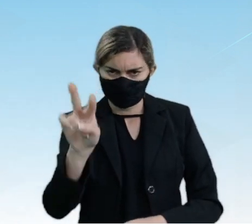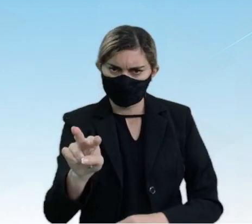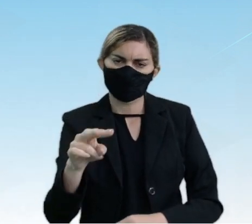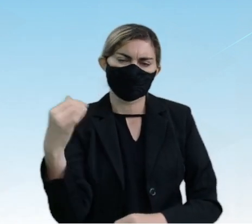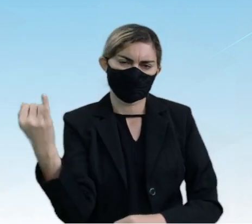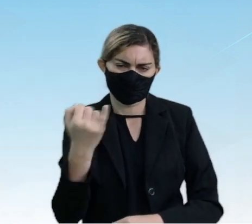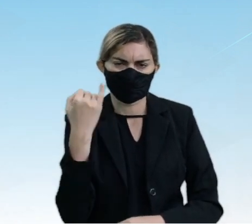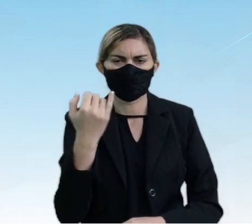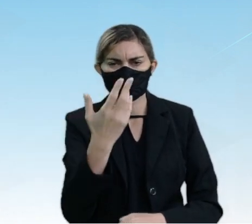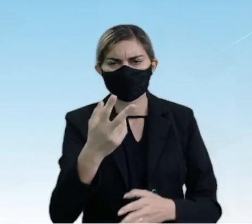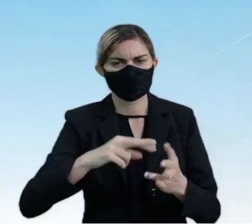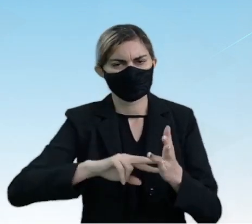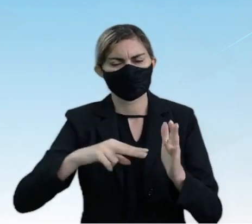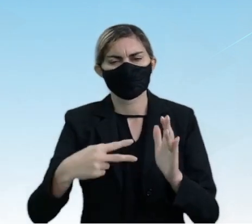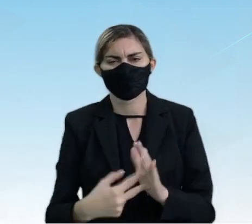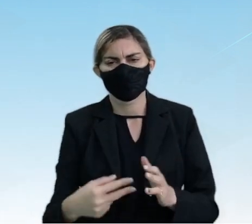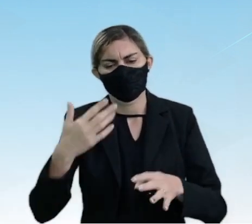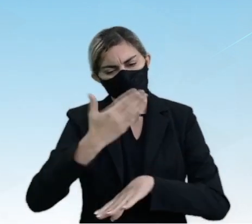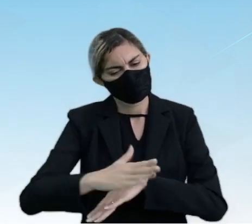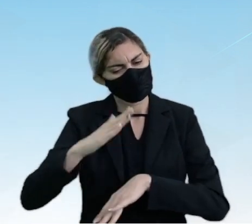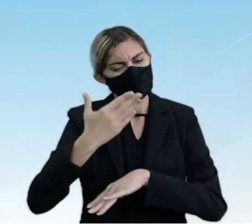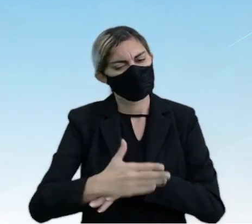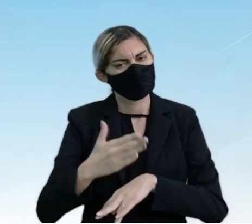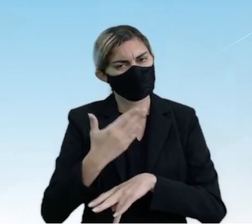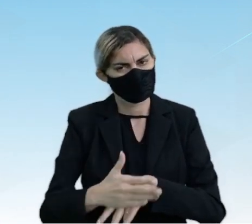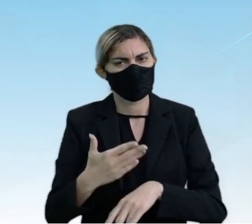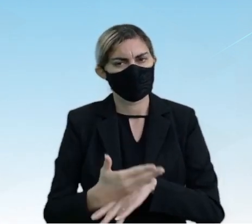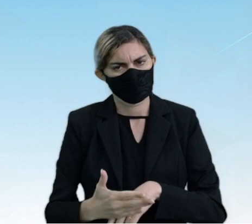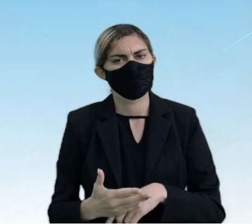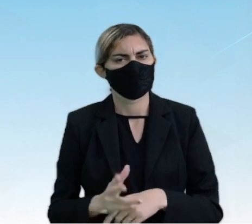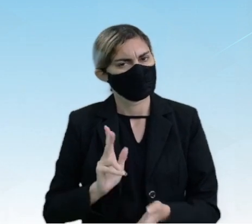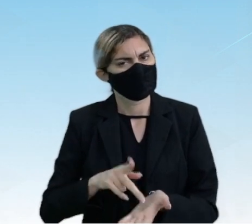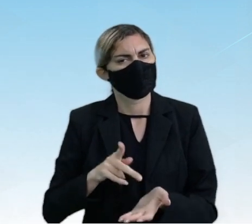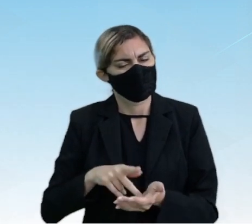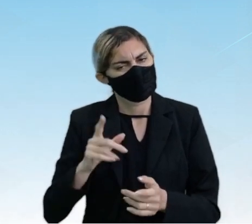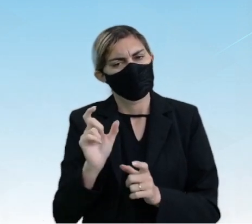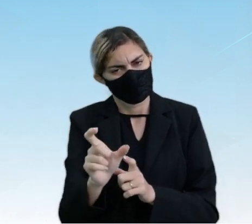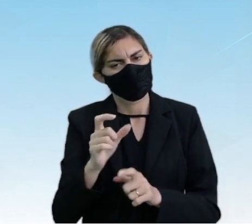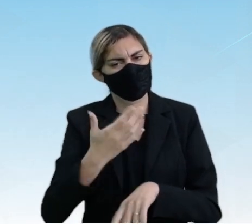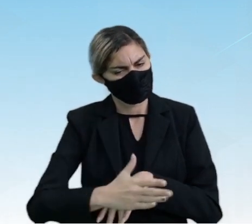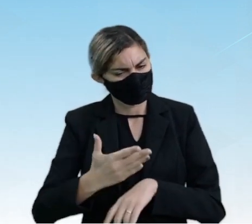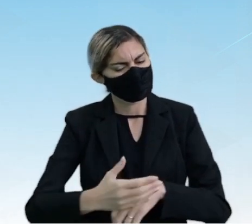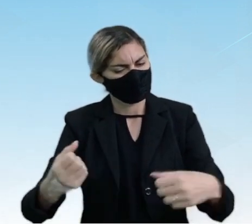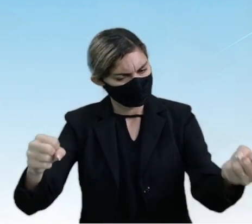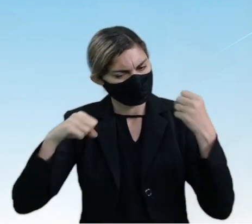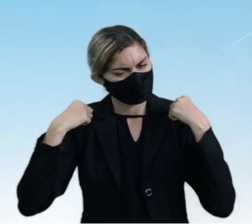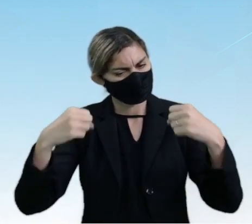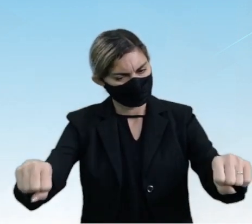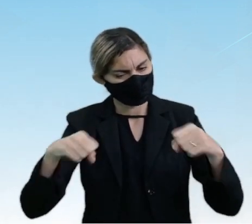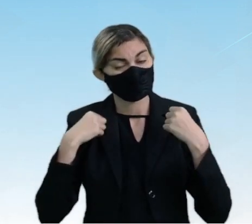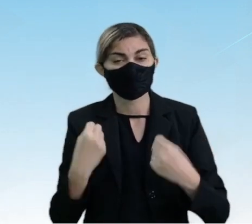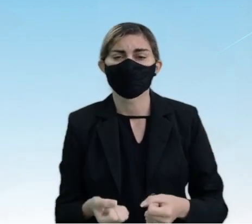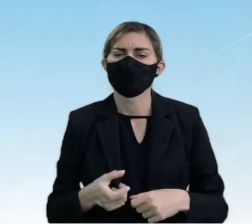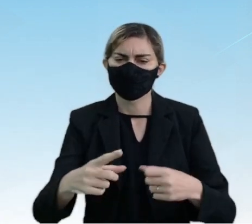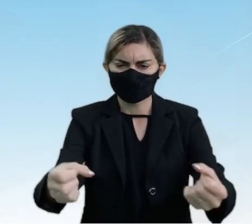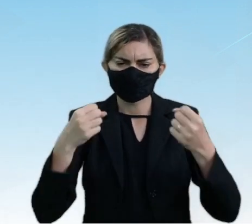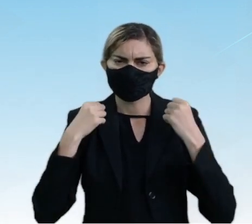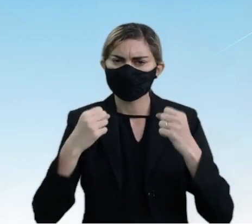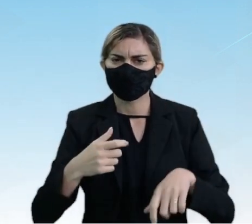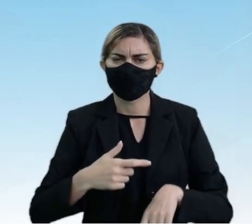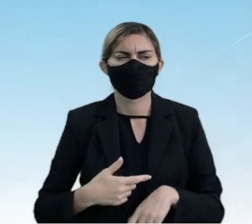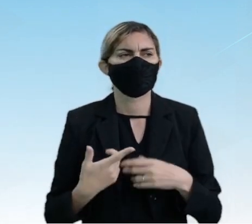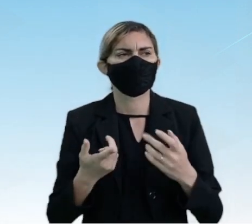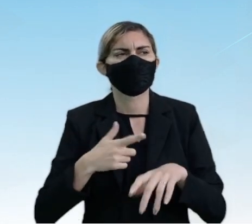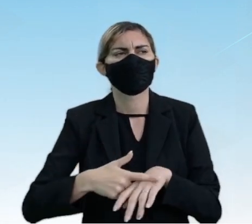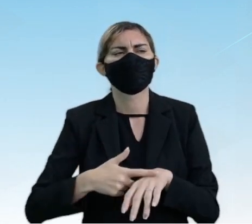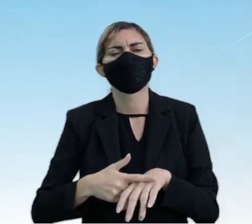importa. E ela significa simplesmente treinar no sentido literal da palavra mesmo, exercitar-se. Só que era o exercitar-se nu.